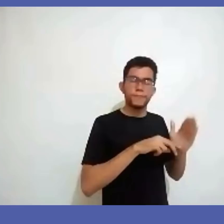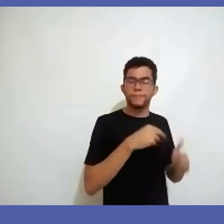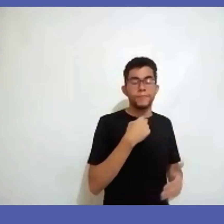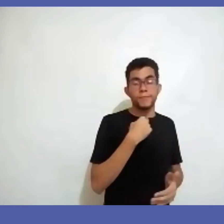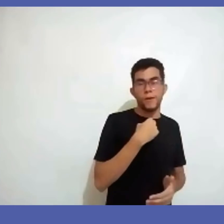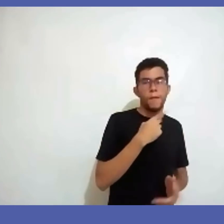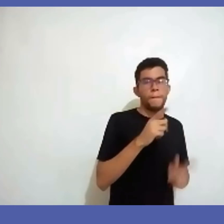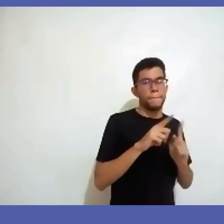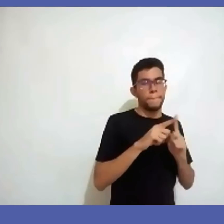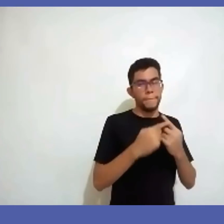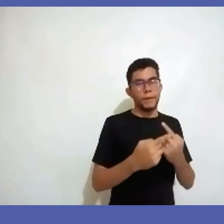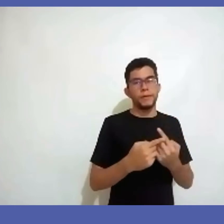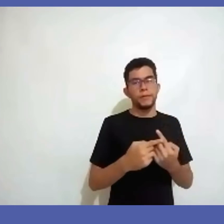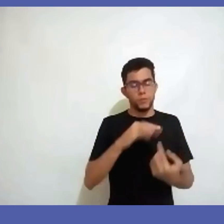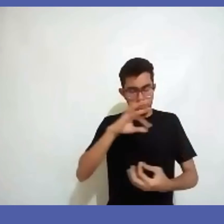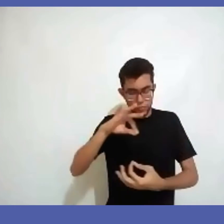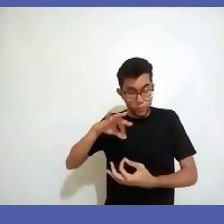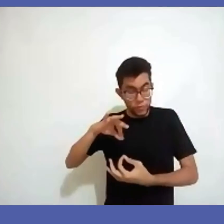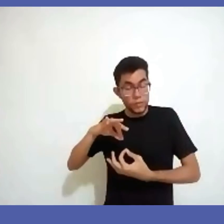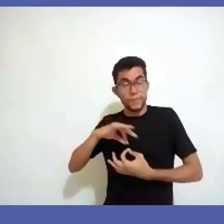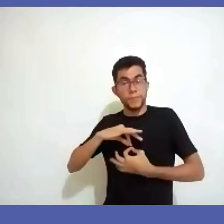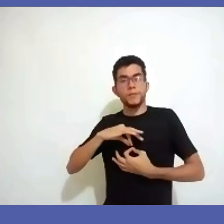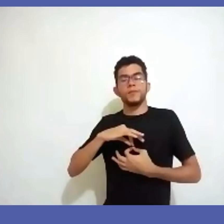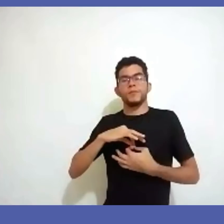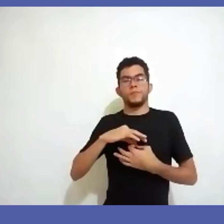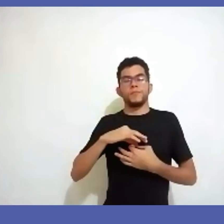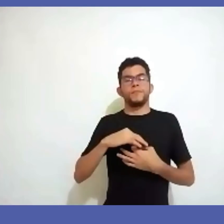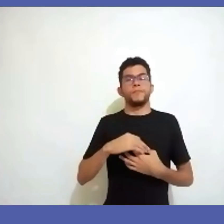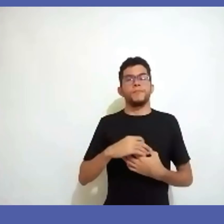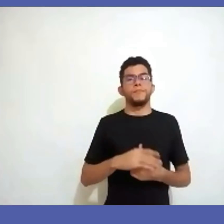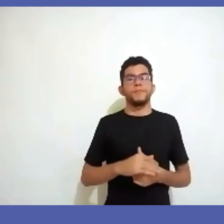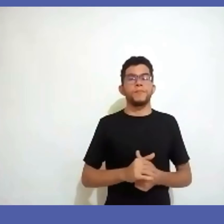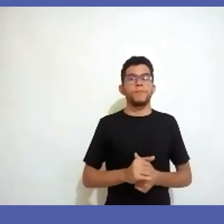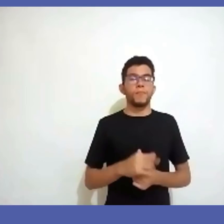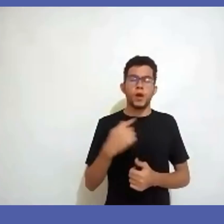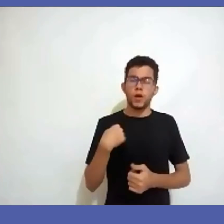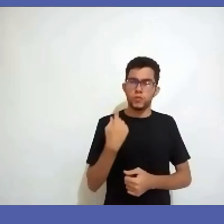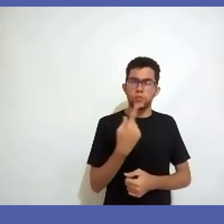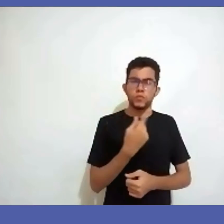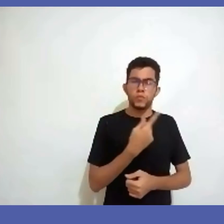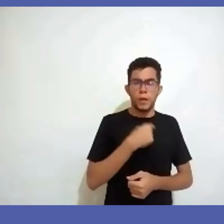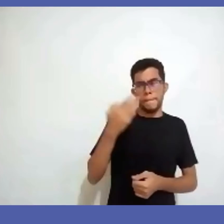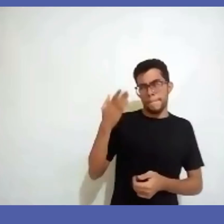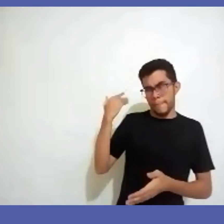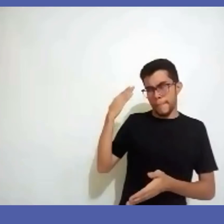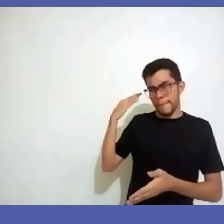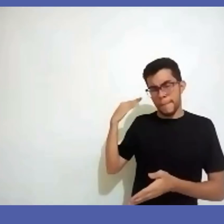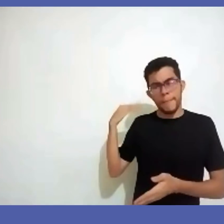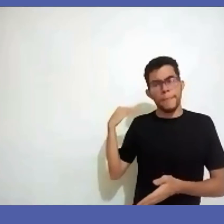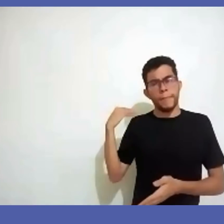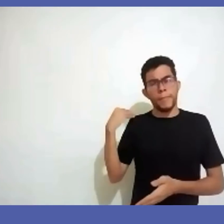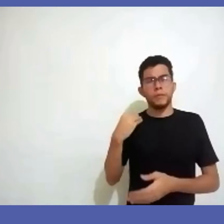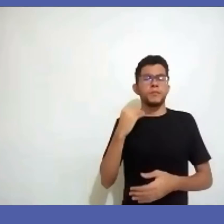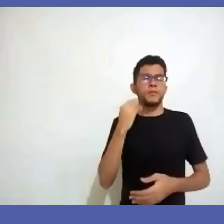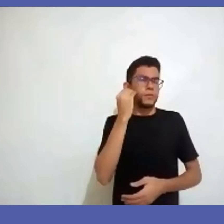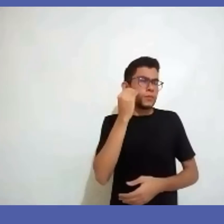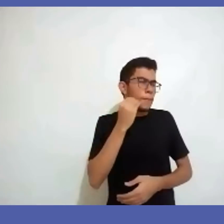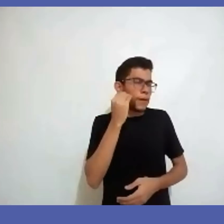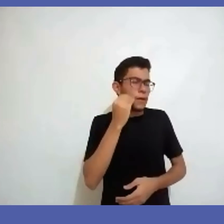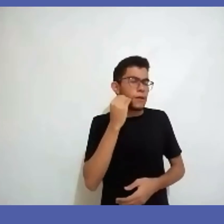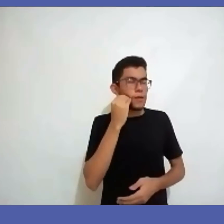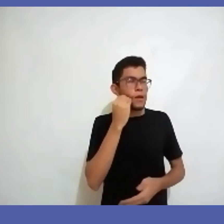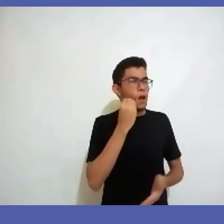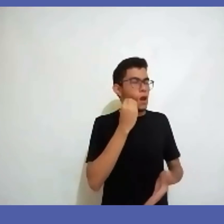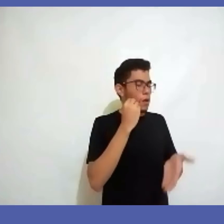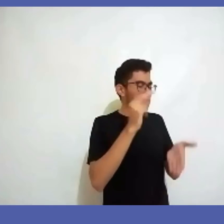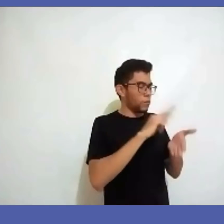da capacidade humana. Nós caímos um pouco no passado. Alguns que tinham mais conhecimento na letra, parece que